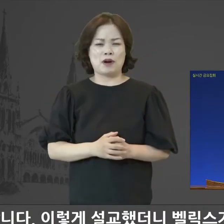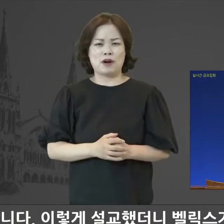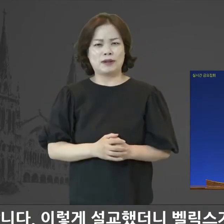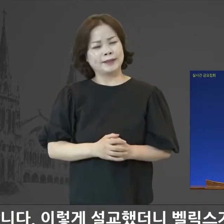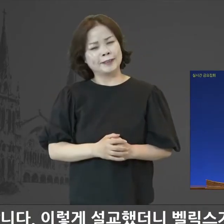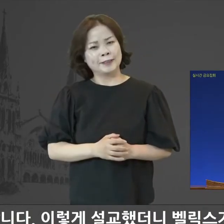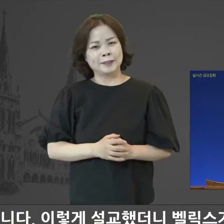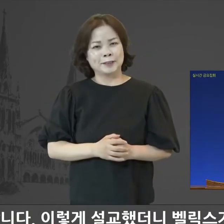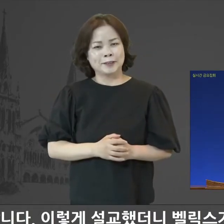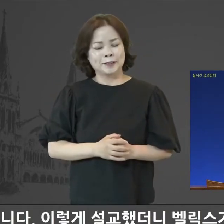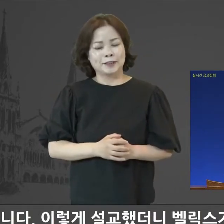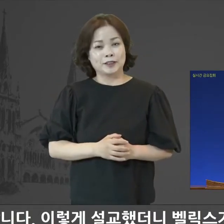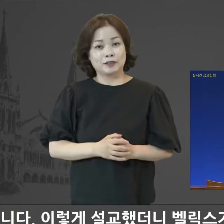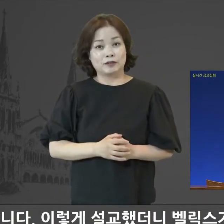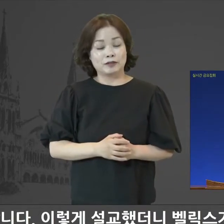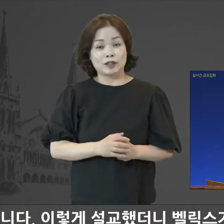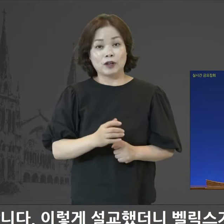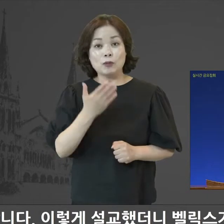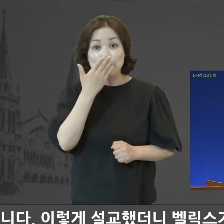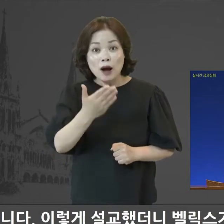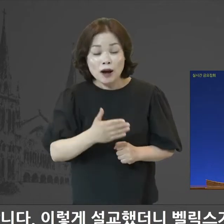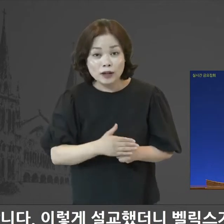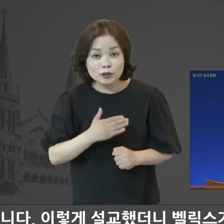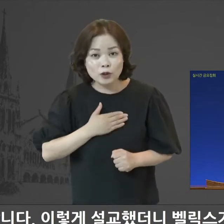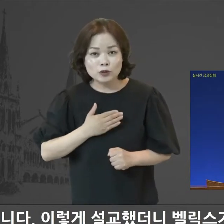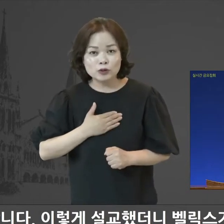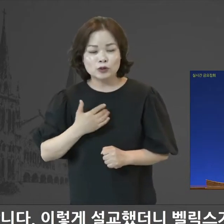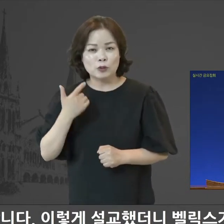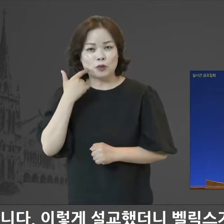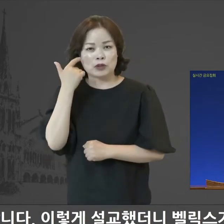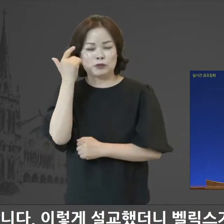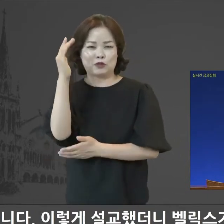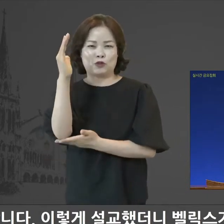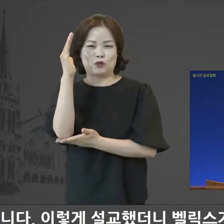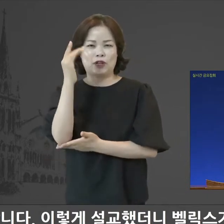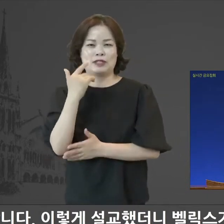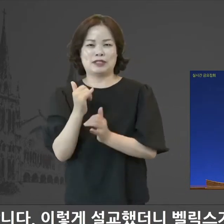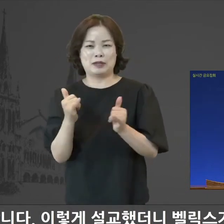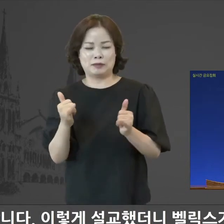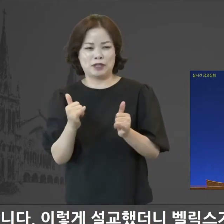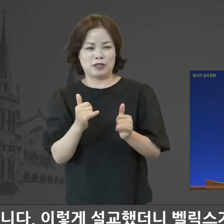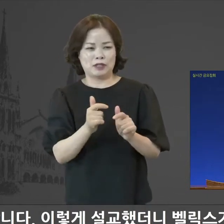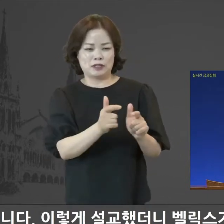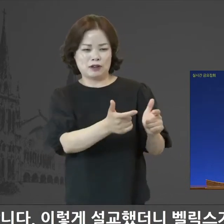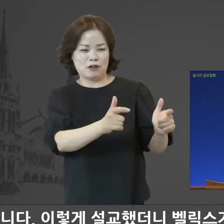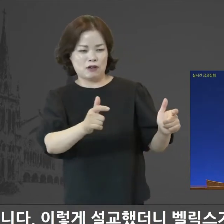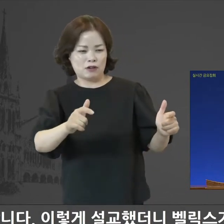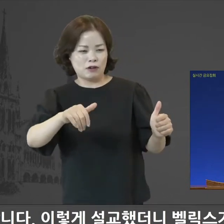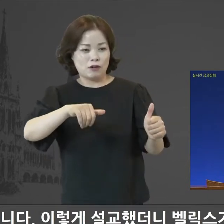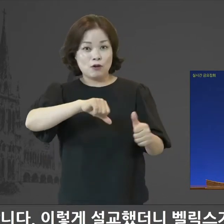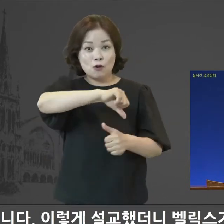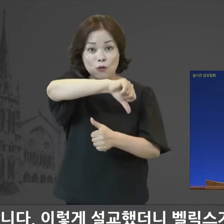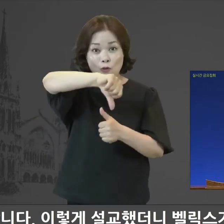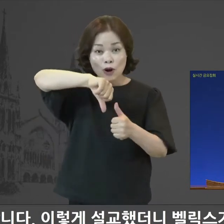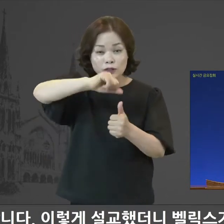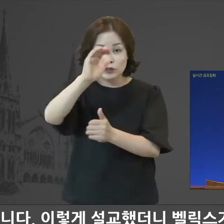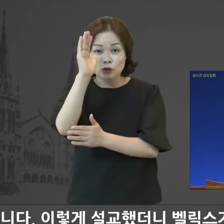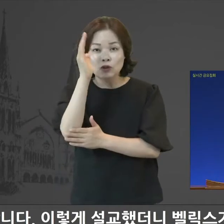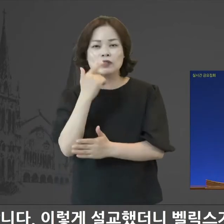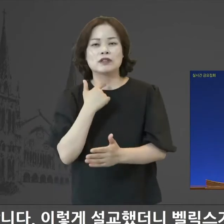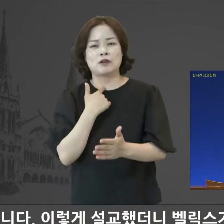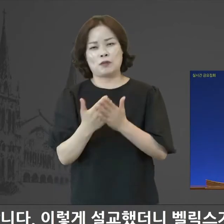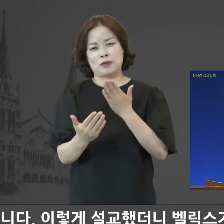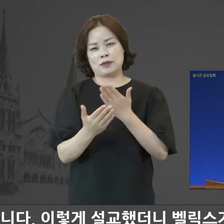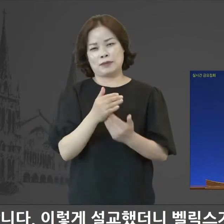추정이 정령 불가능하지 않습니다. 왜냐하면 저도 설교하는 사람이고요. 여러 각처에서 여러 환경 속에서 설교해 본